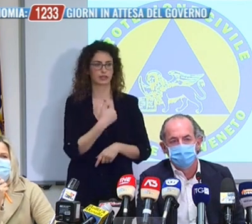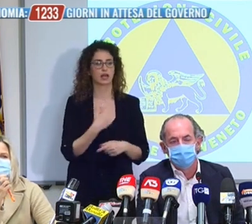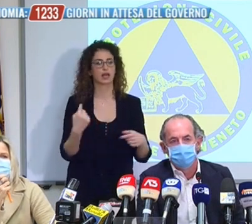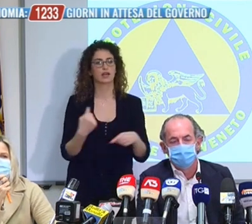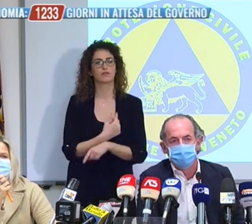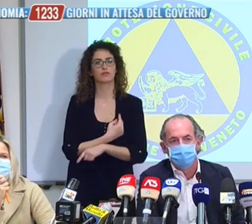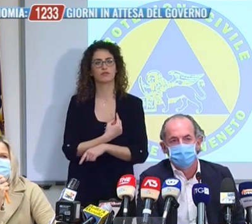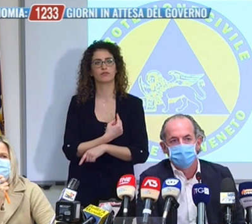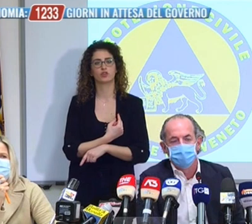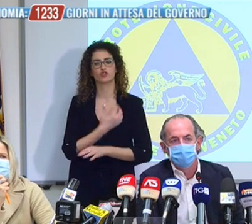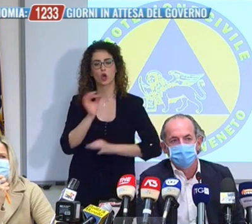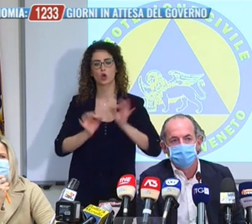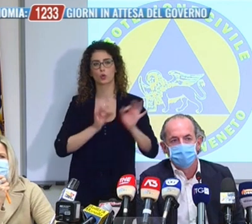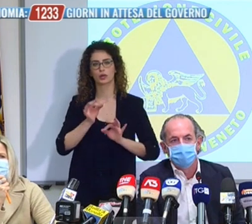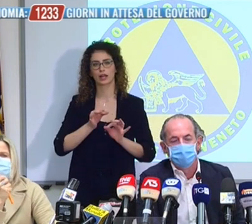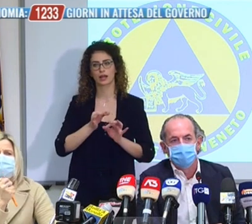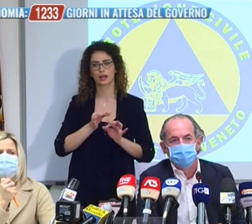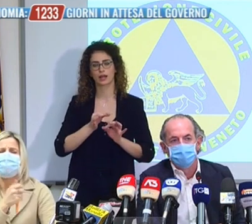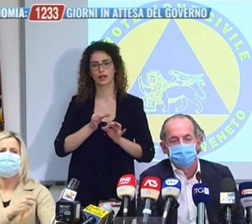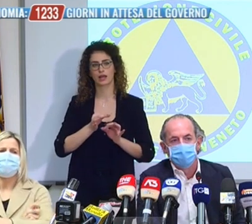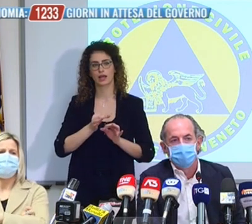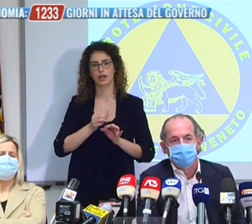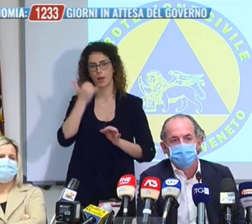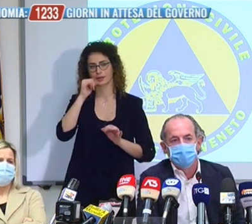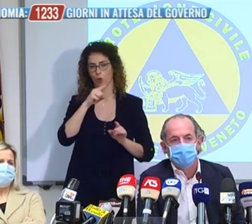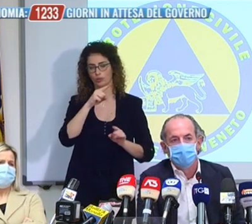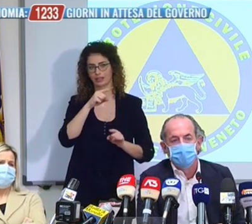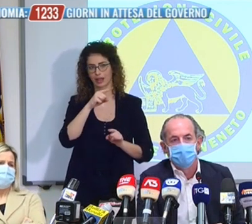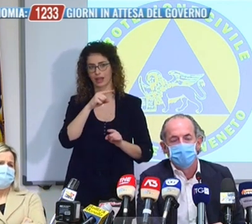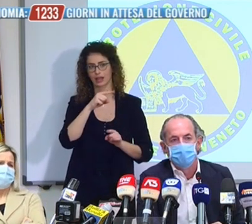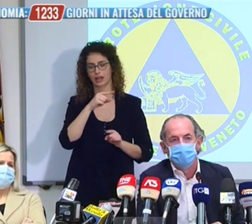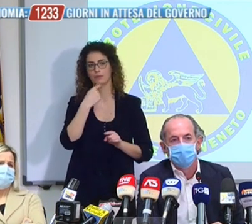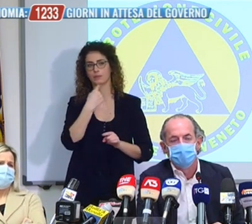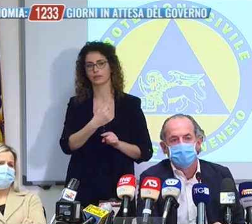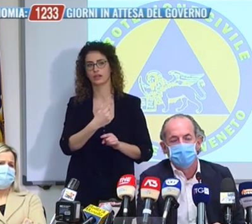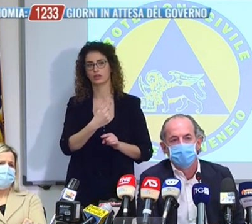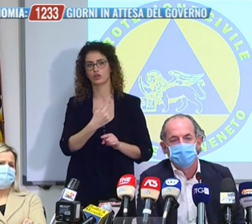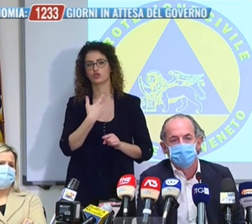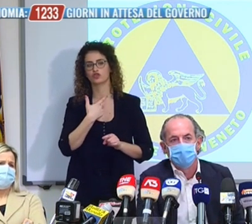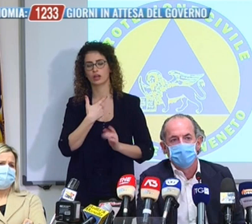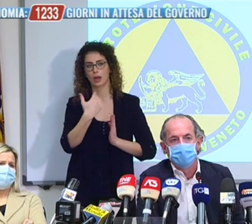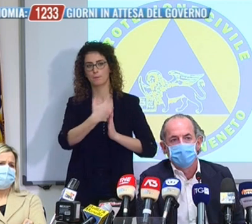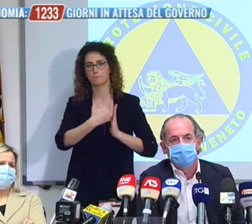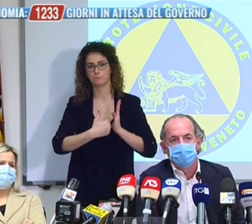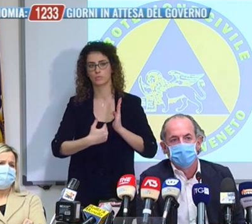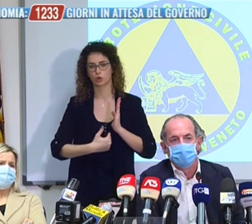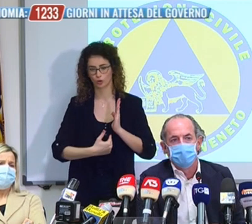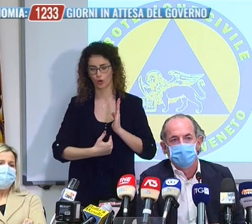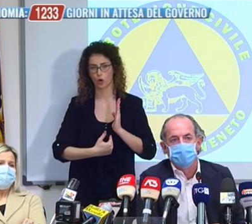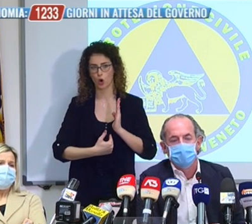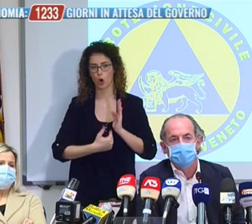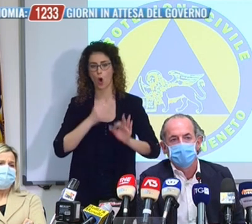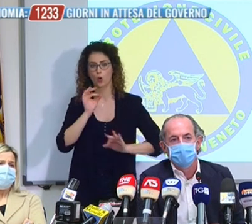quanto riguarda le cure, il Piemonte, ieri ne hanno dato ulteriormente notizia, sta sperimentando questo protocollo delle cure a